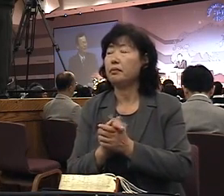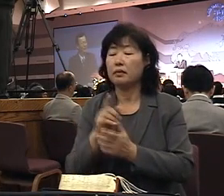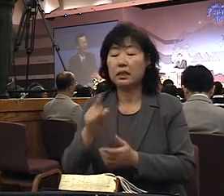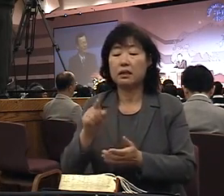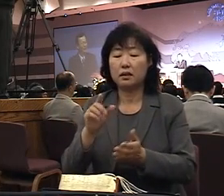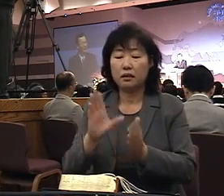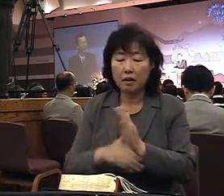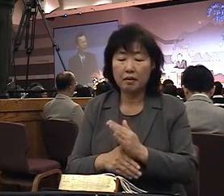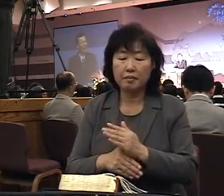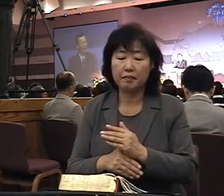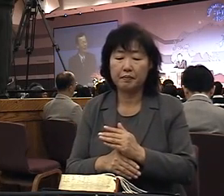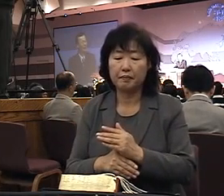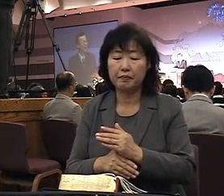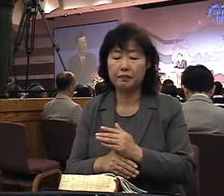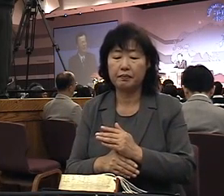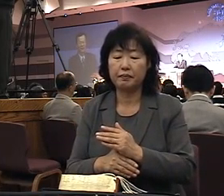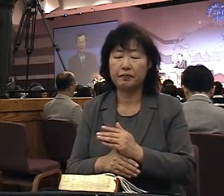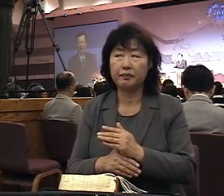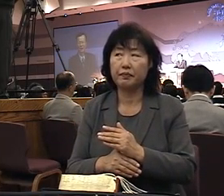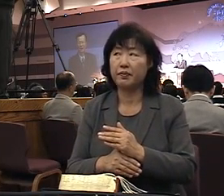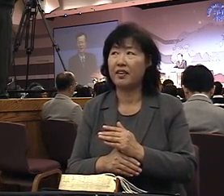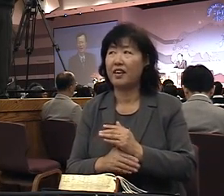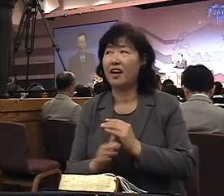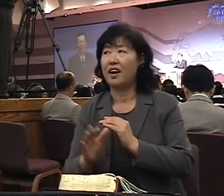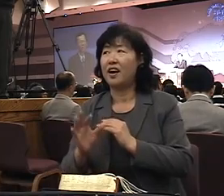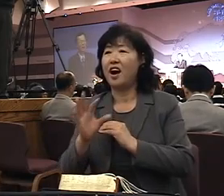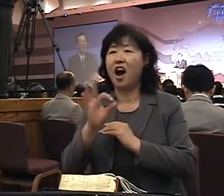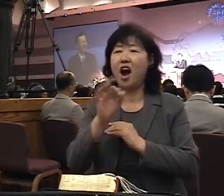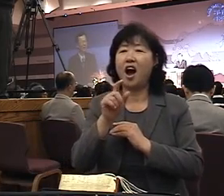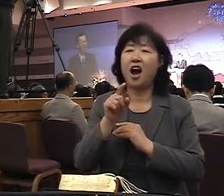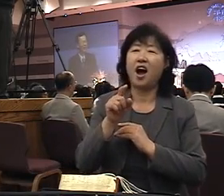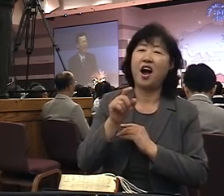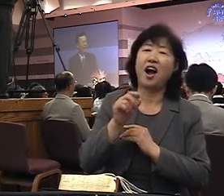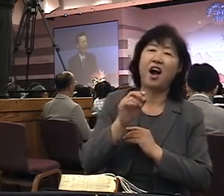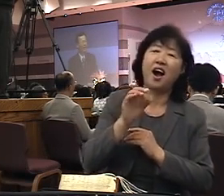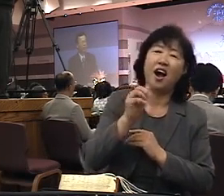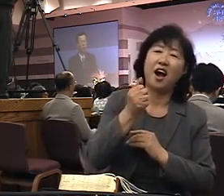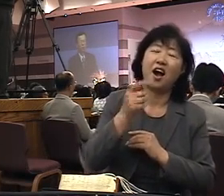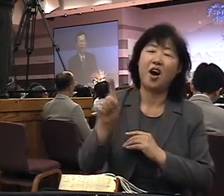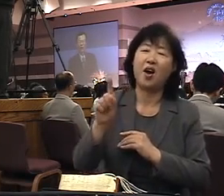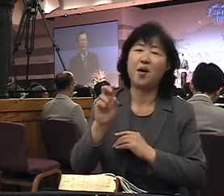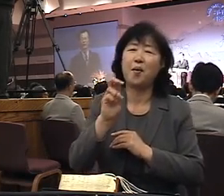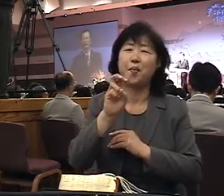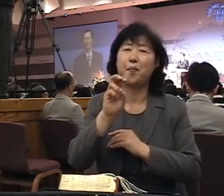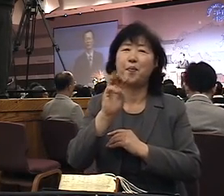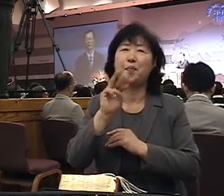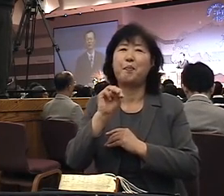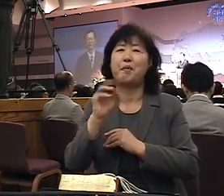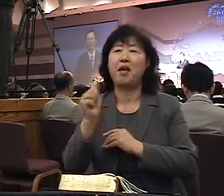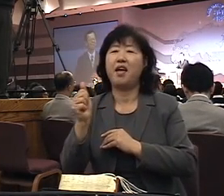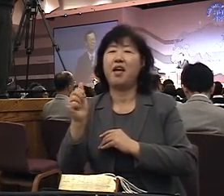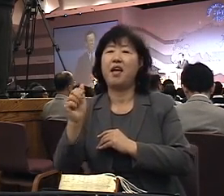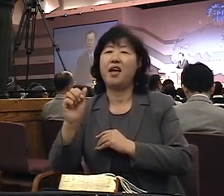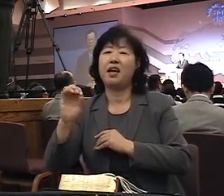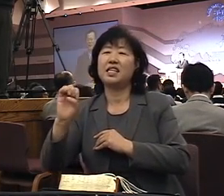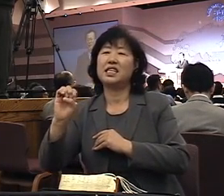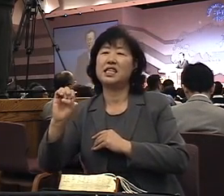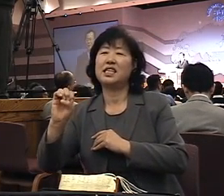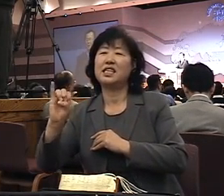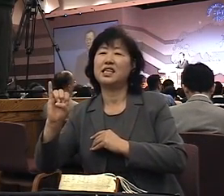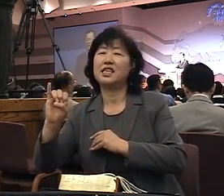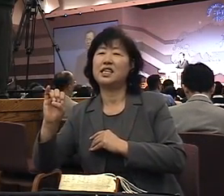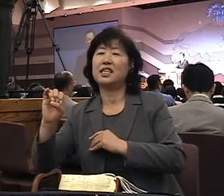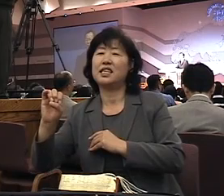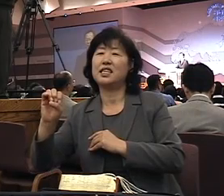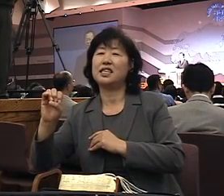이럴 땐 영어 해야죠. Amazing. Amazing. 뭐라 그래 이걸, 이런 걸. Amazing grace